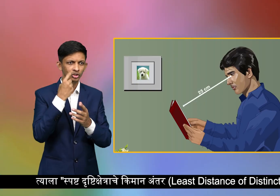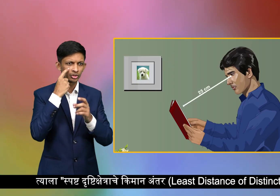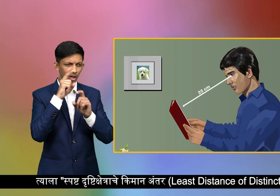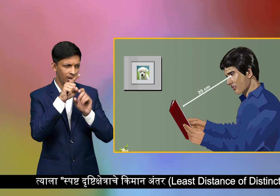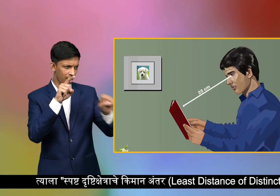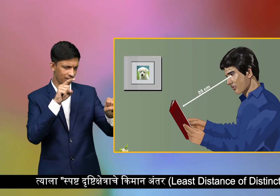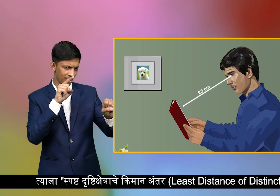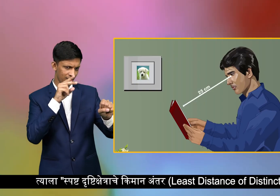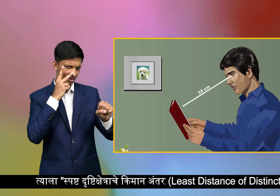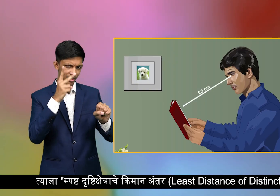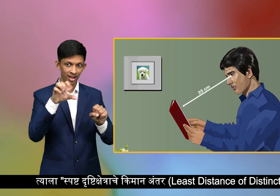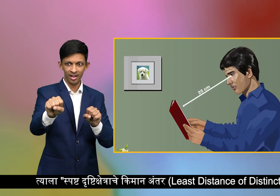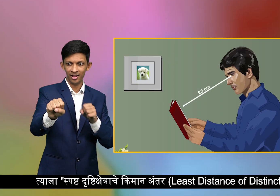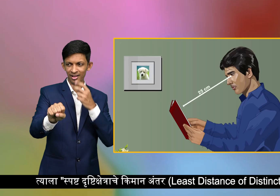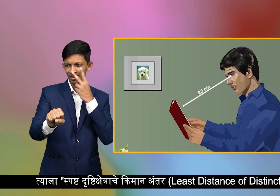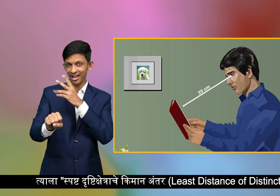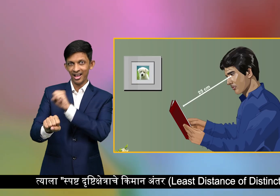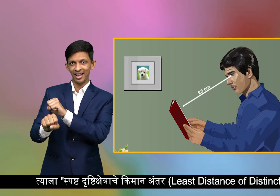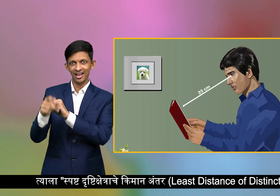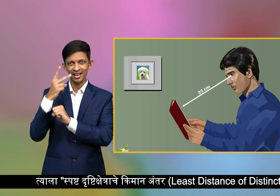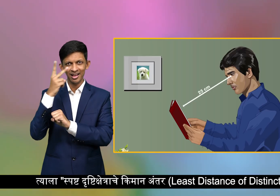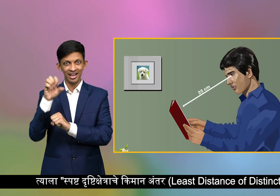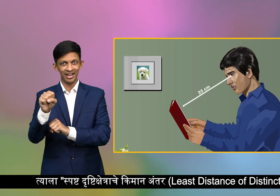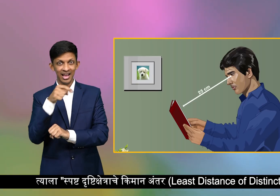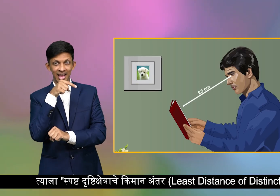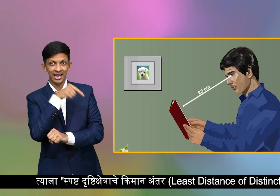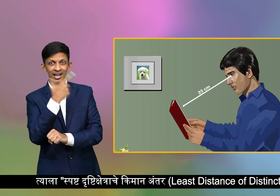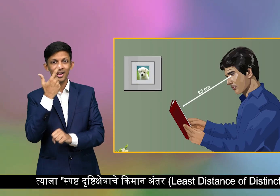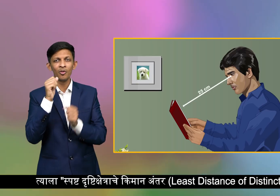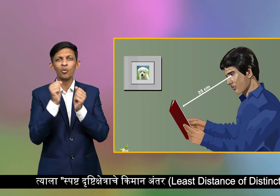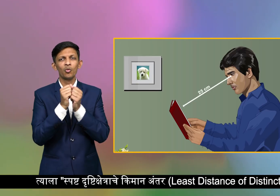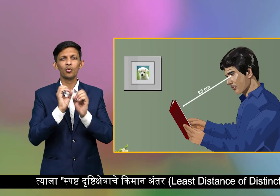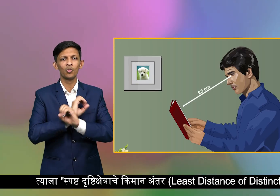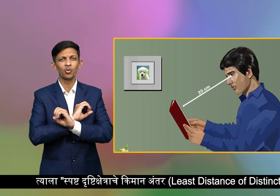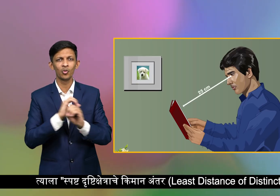किमान अंतर लिस्ट डिस्टन्स ऑफ डिस्टिंक्ट विजन म्हणतात.